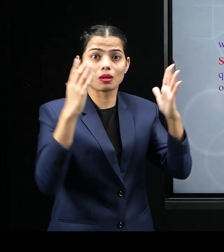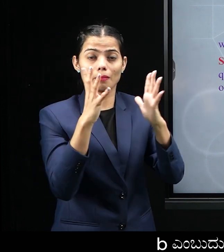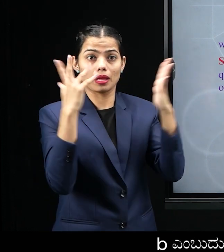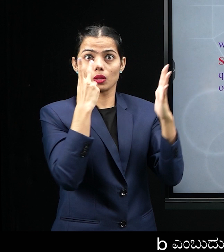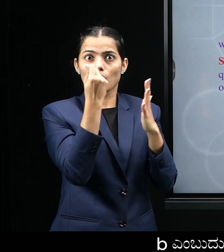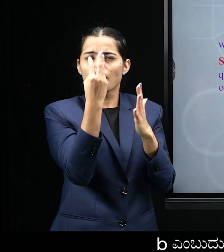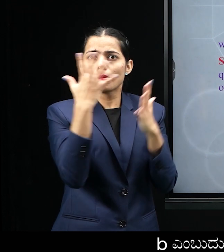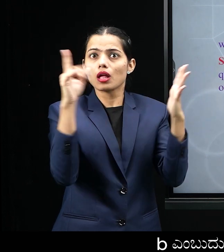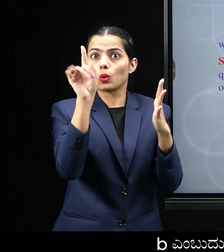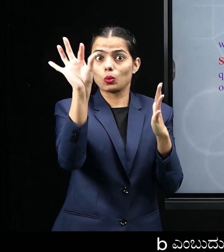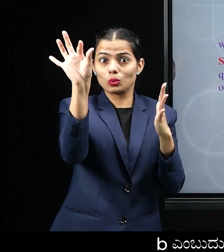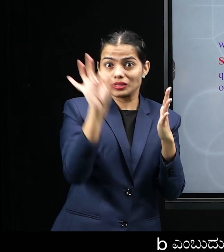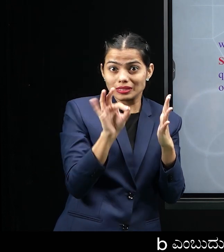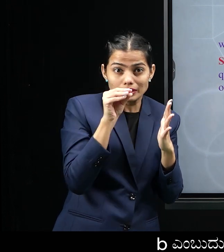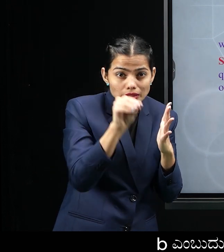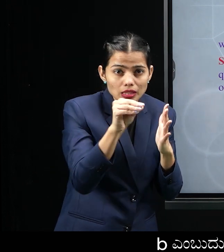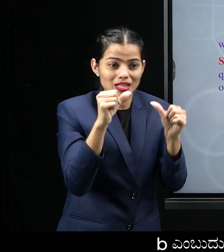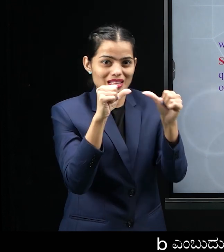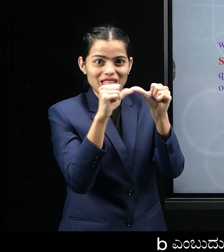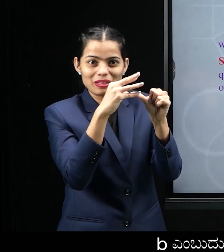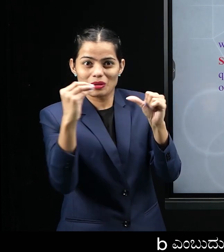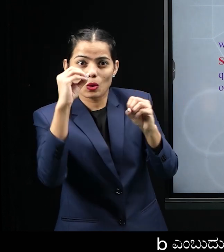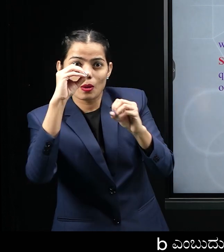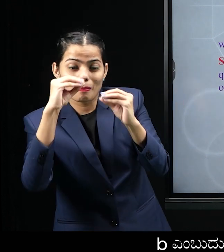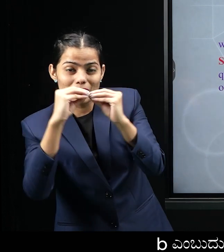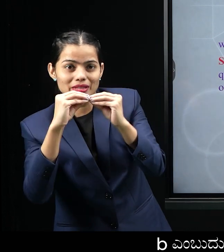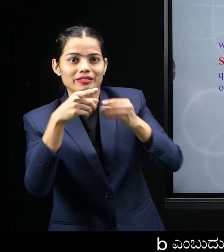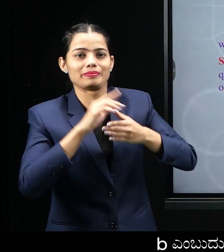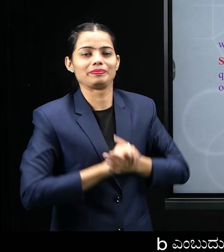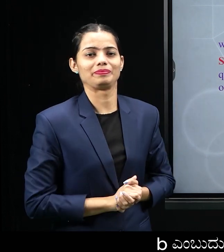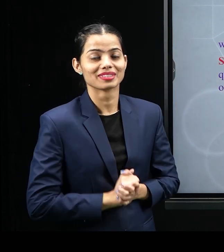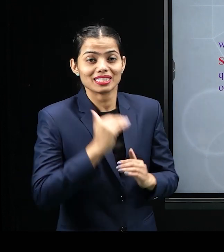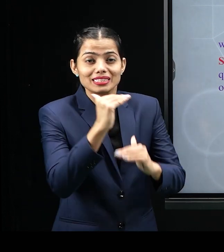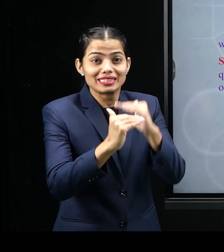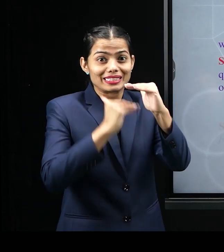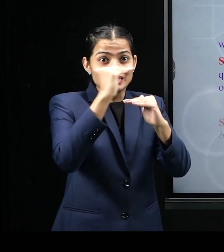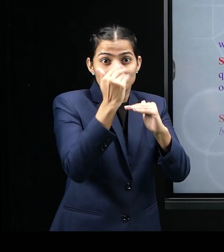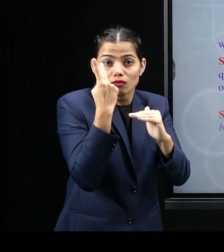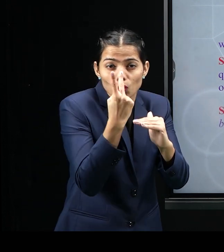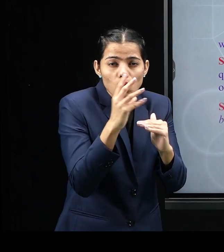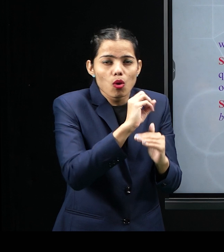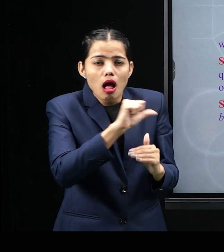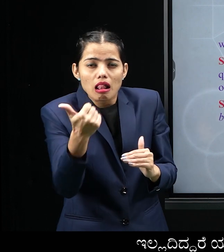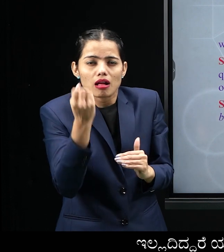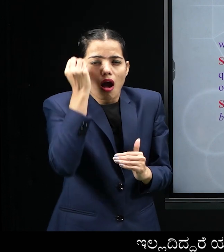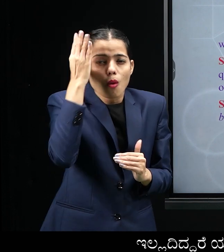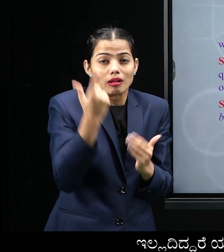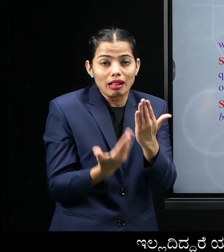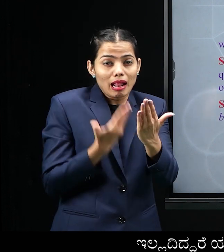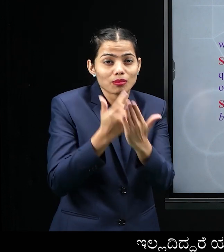b ಎಂಬುದು a ಮತ್ತು b ಯ ಅತ್ಯುನ್ನತ ಸಾಮಾನ್ಯ ಅಂಶವಾಗಿದೆ. ಹಂತ 2. ಇಲ್ಲದಿದ್ದರೆ